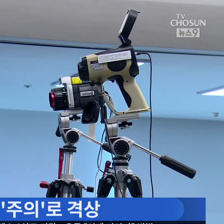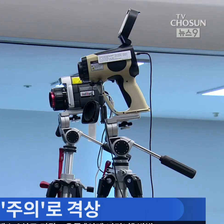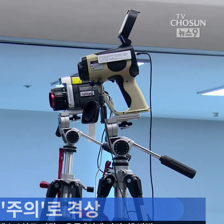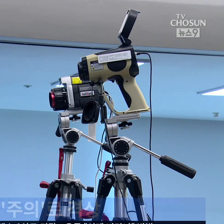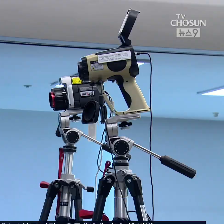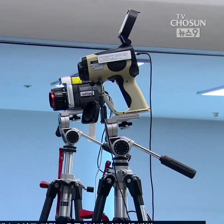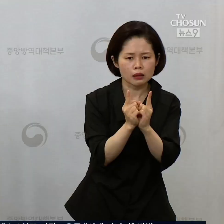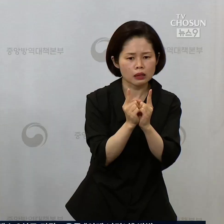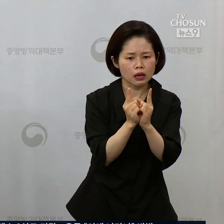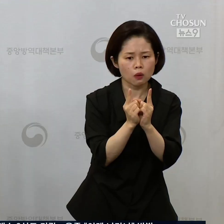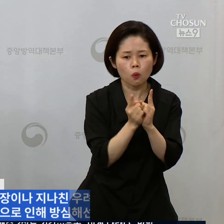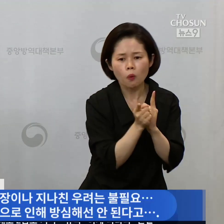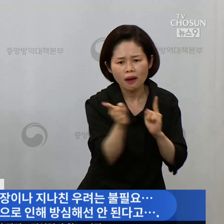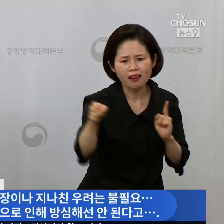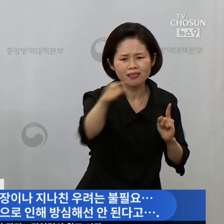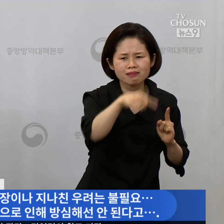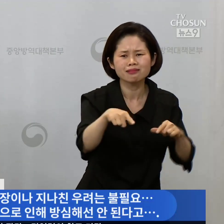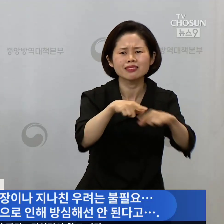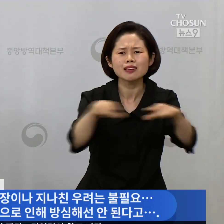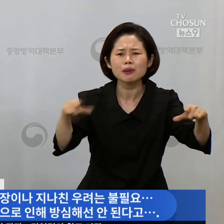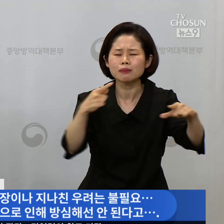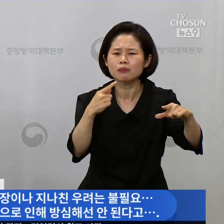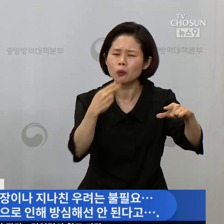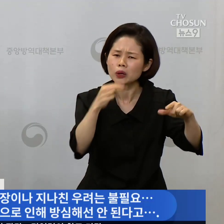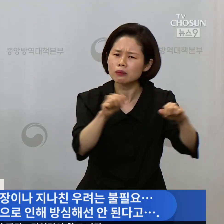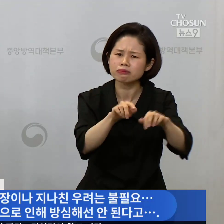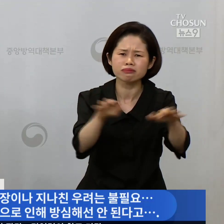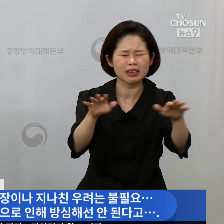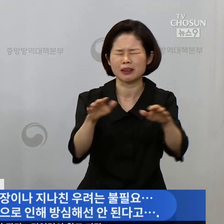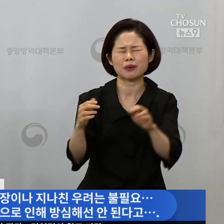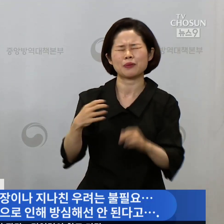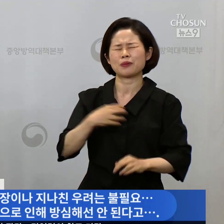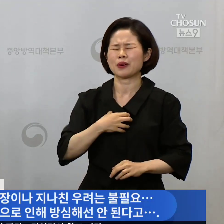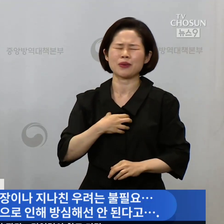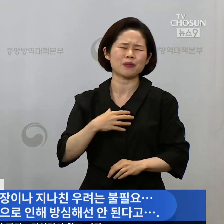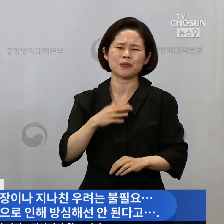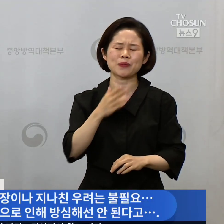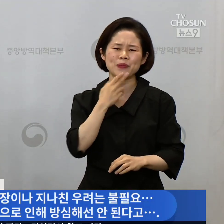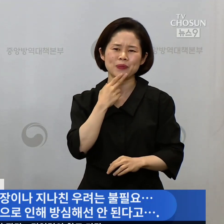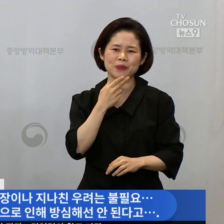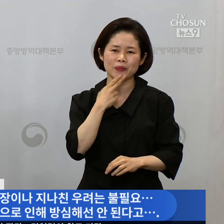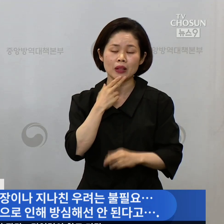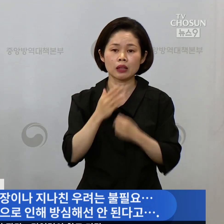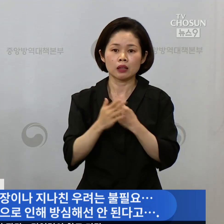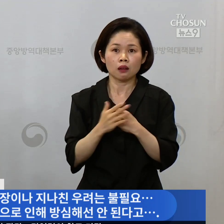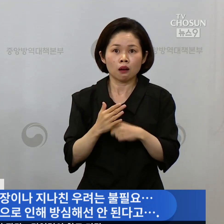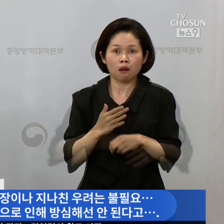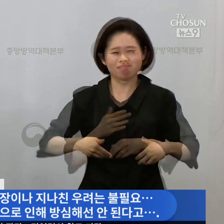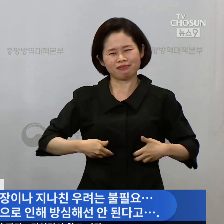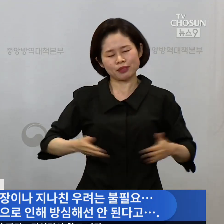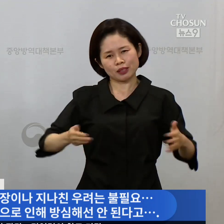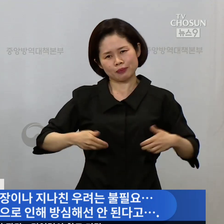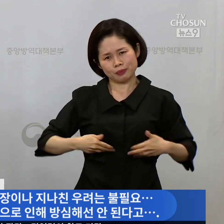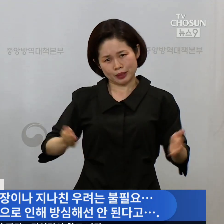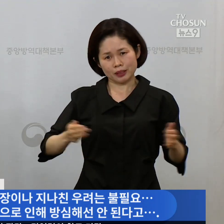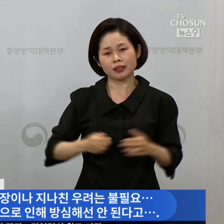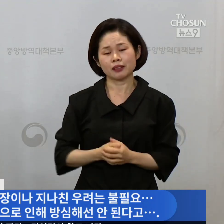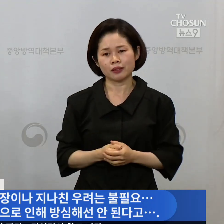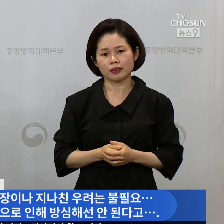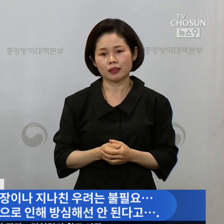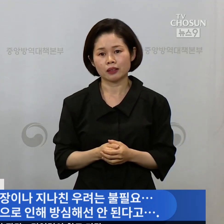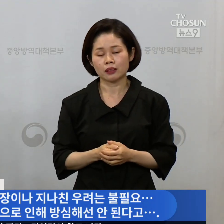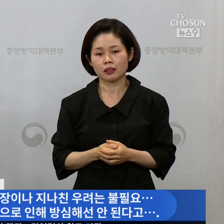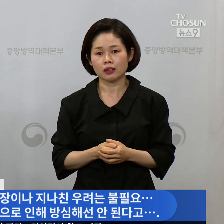했습니다. 전파 위험은 낮기 때문에 과도한 긴장이나 지나친 우려는 불필요하다고 하지만